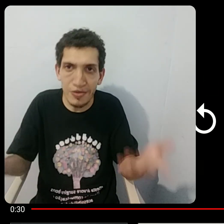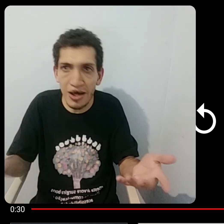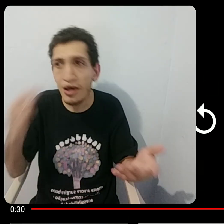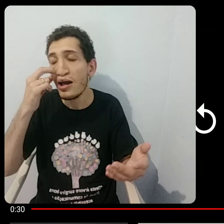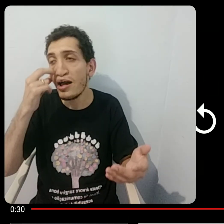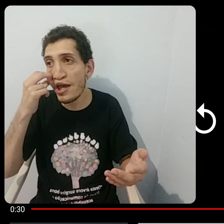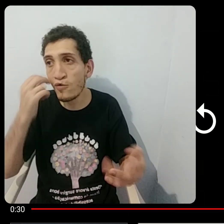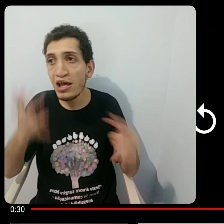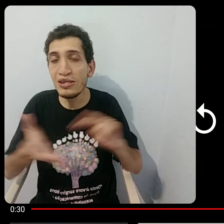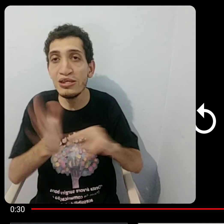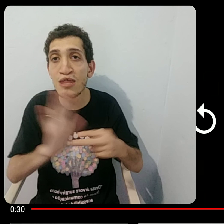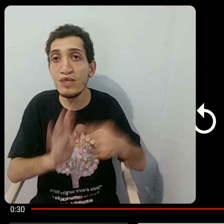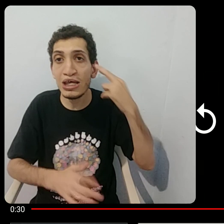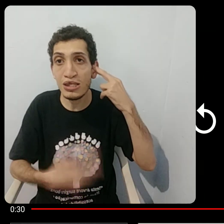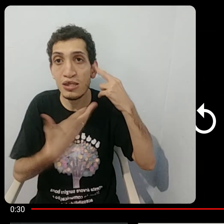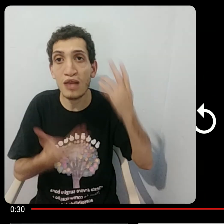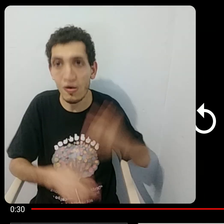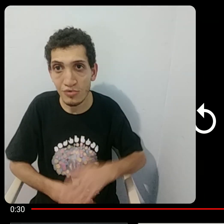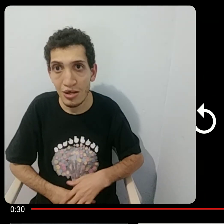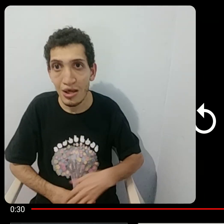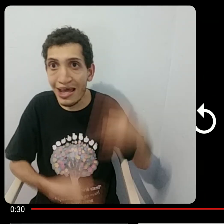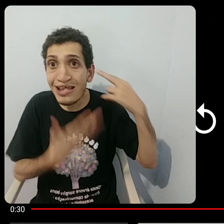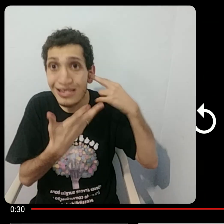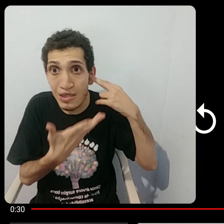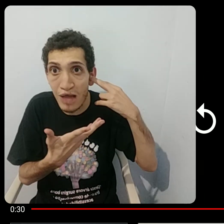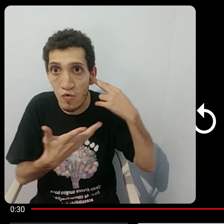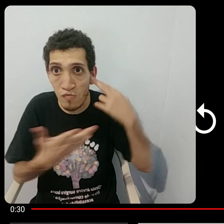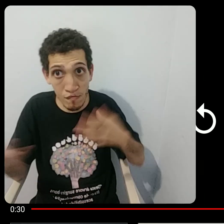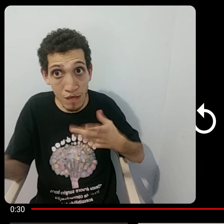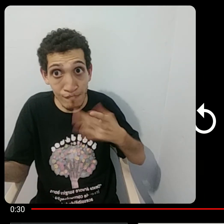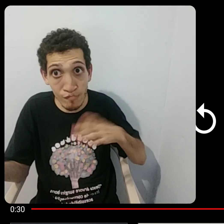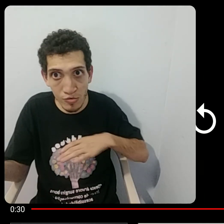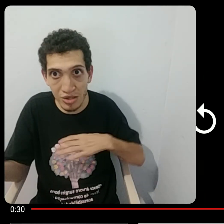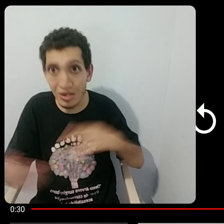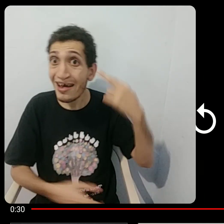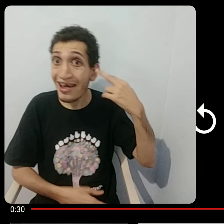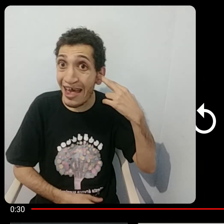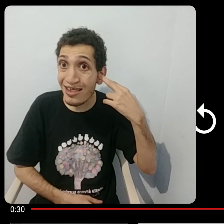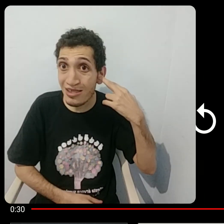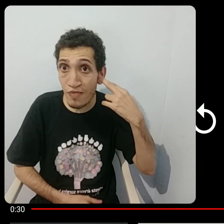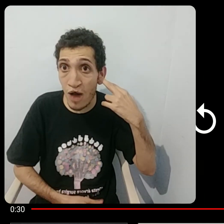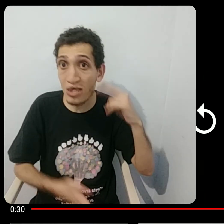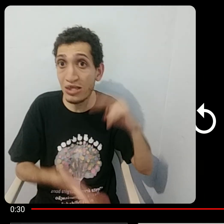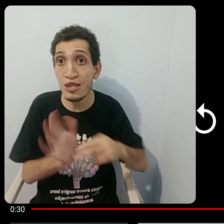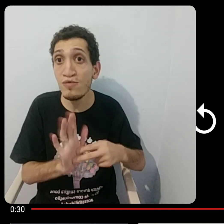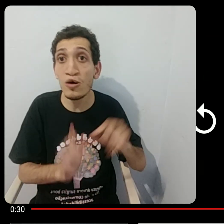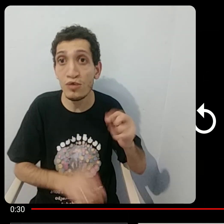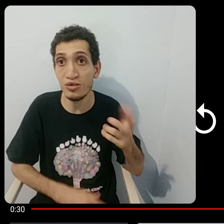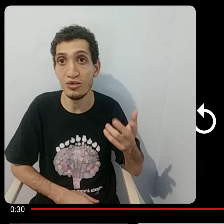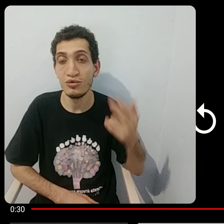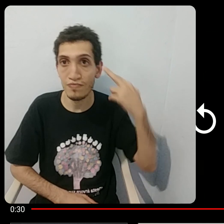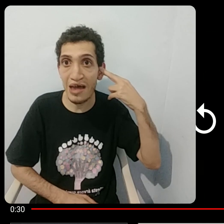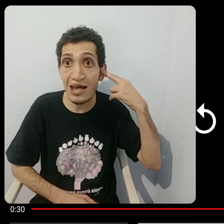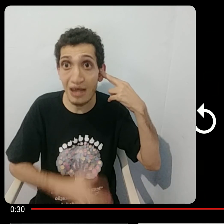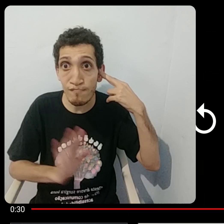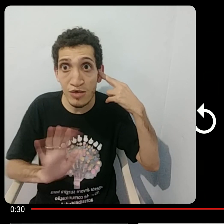né? O que significa esse sinal? Esse sinal, vou falar em português. Esse sinal, ele significa o quê? Essa